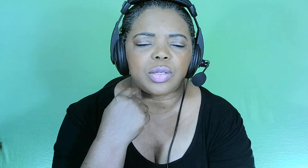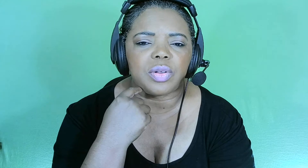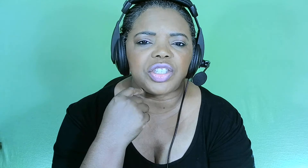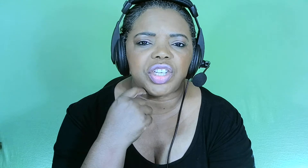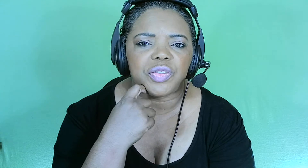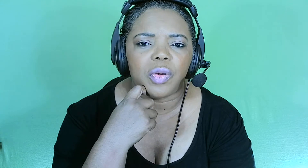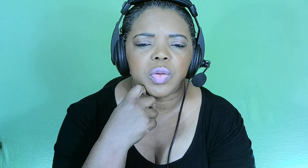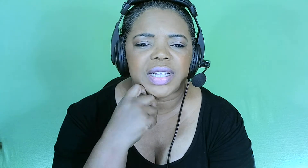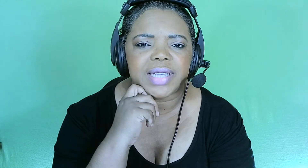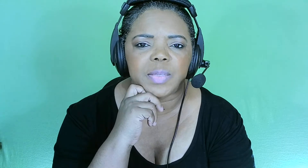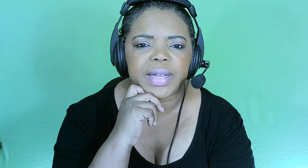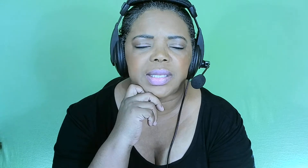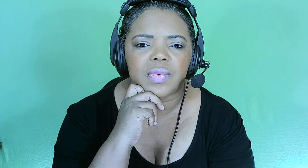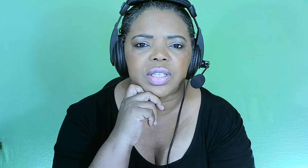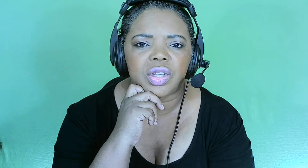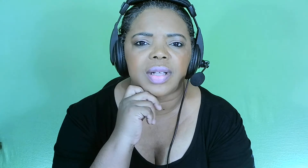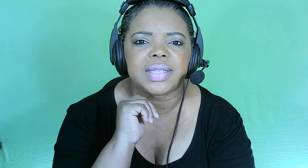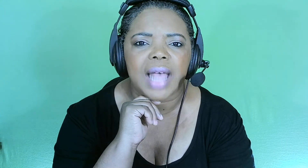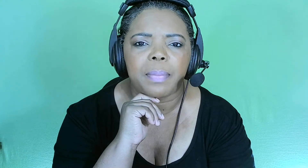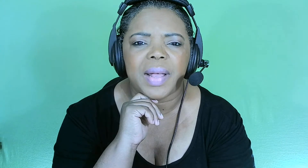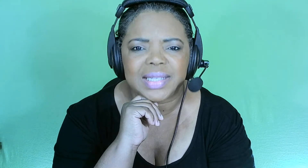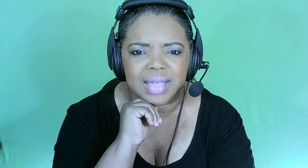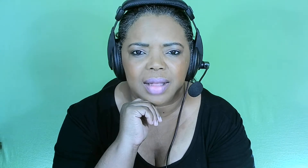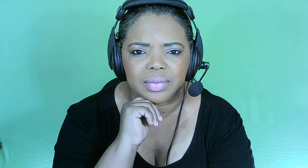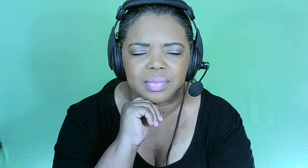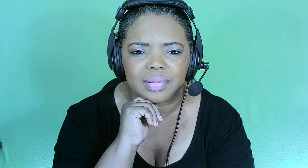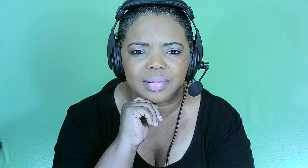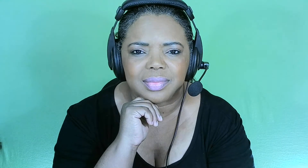quando a gente usa essa expressão assim, ó, sábado passado.